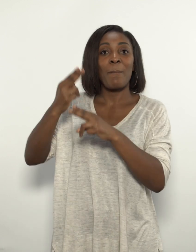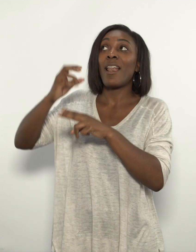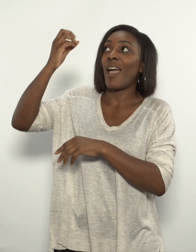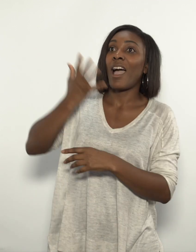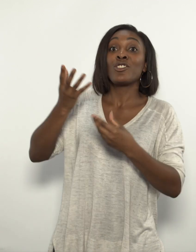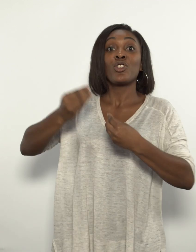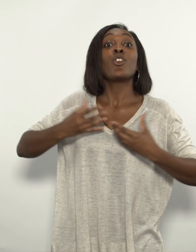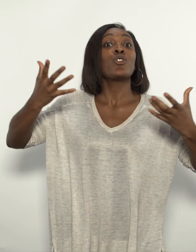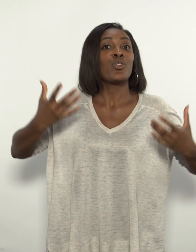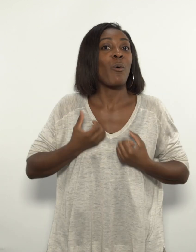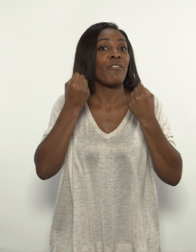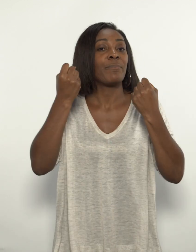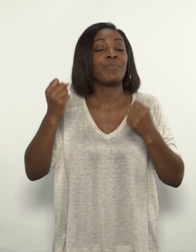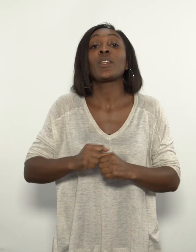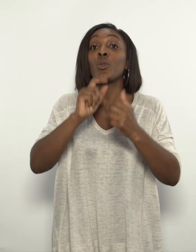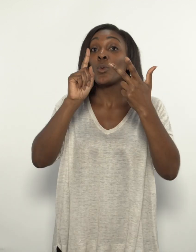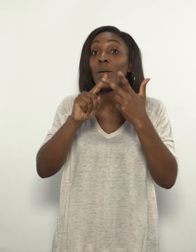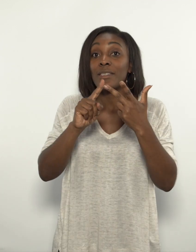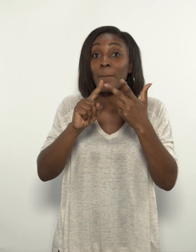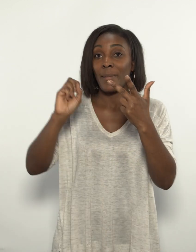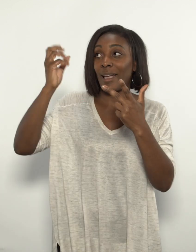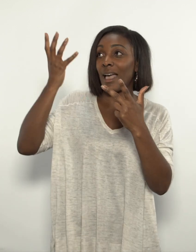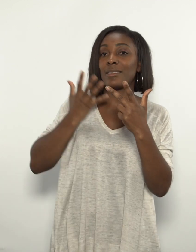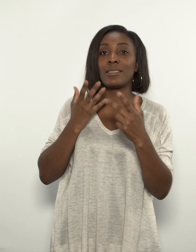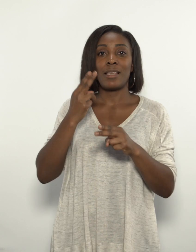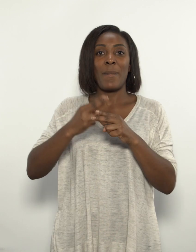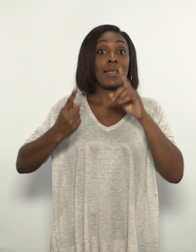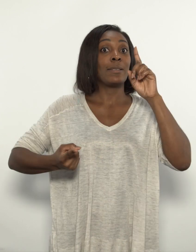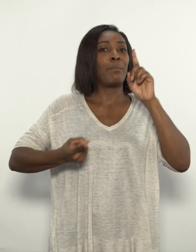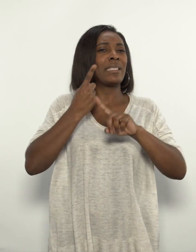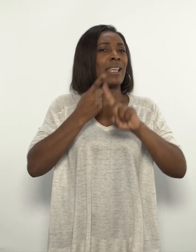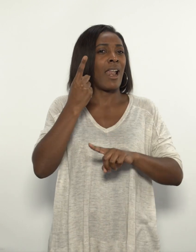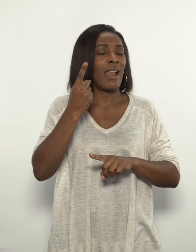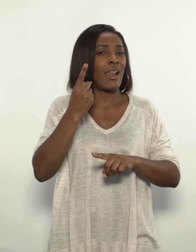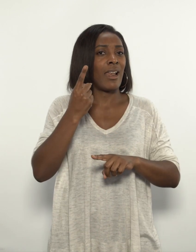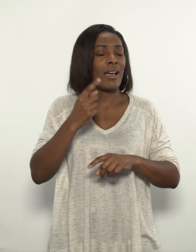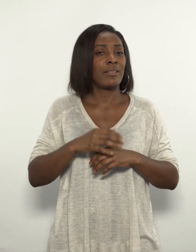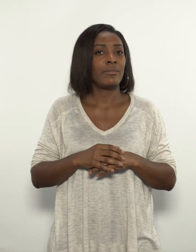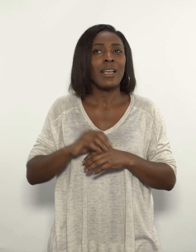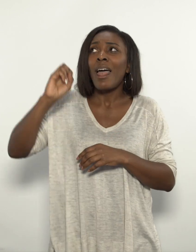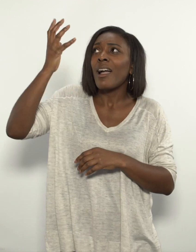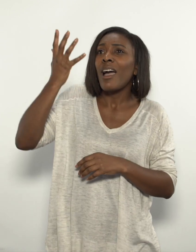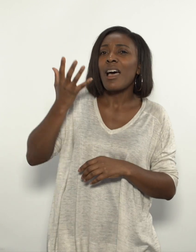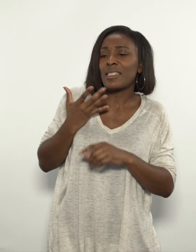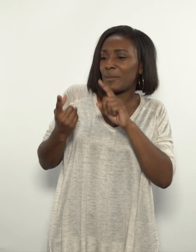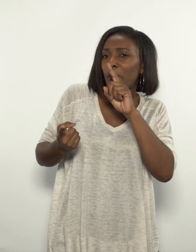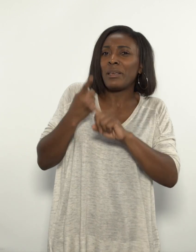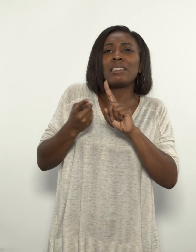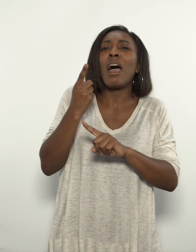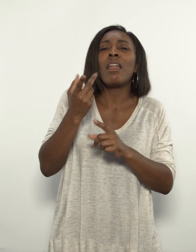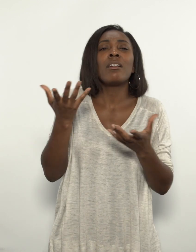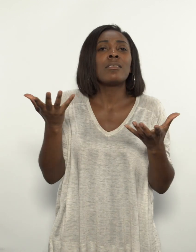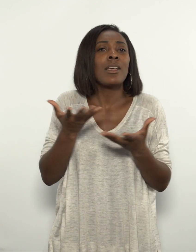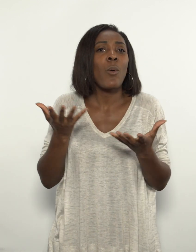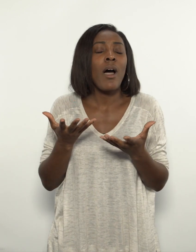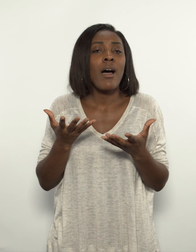salvatrice. Troisième type de grâce, c'est la grâce spéciale. Et la grâce